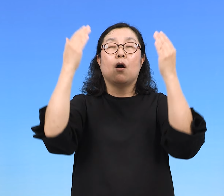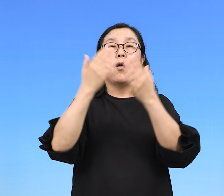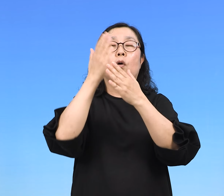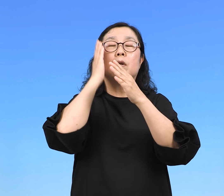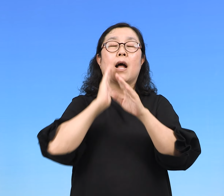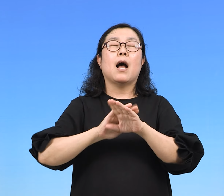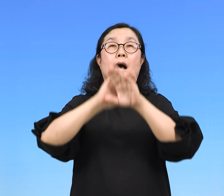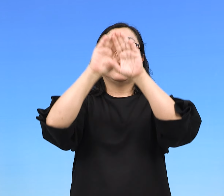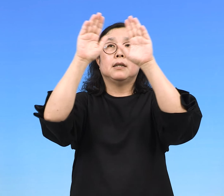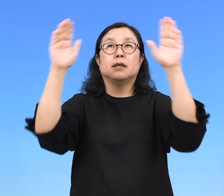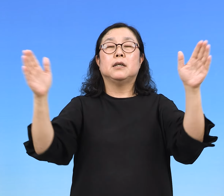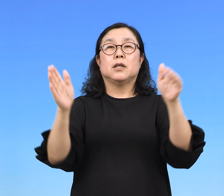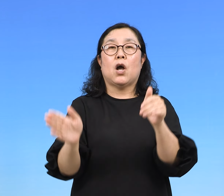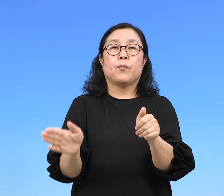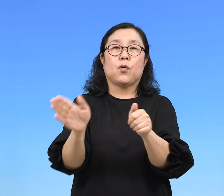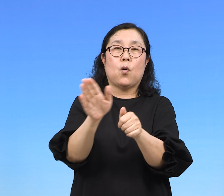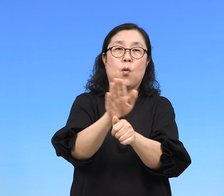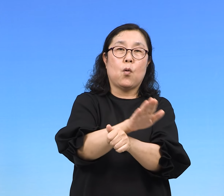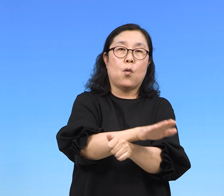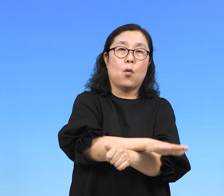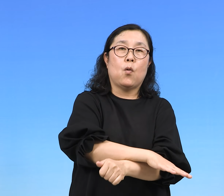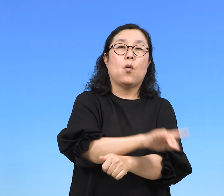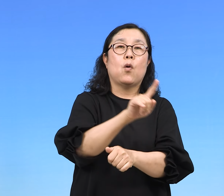온 하늘 덮고